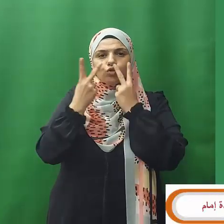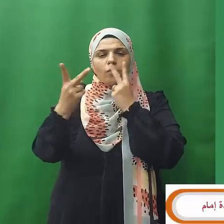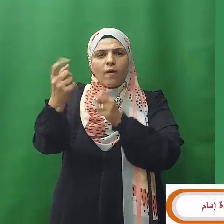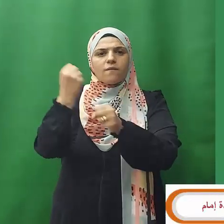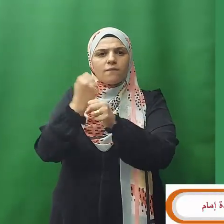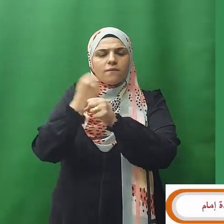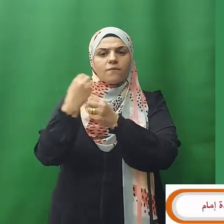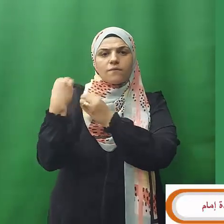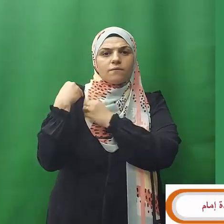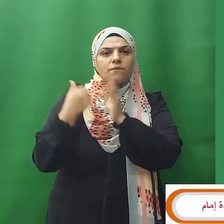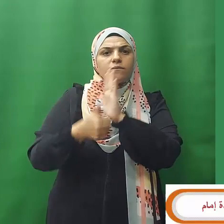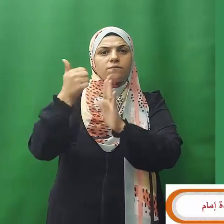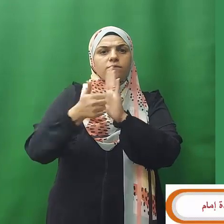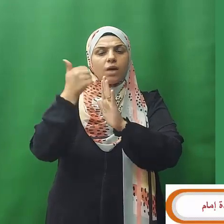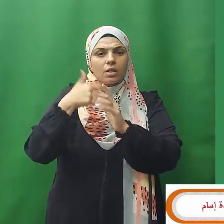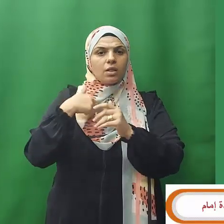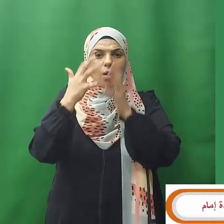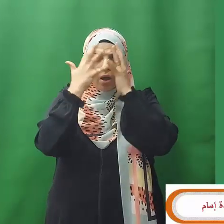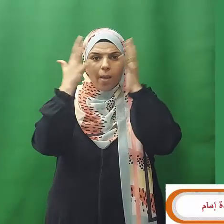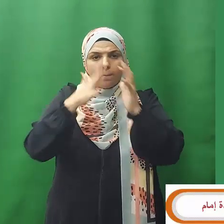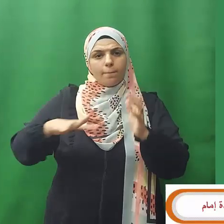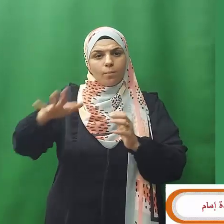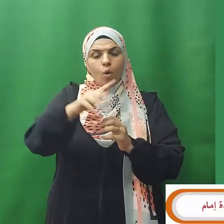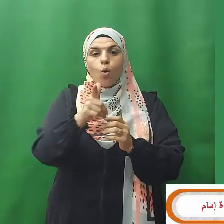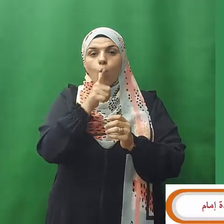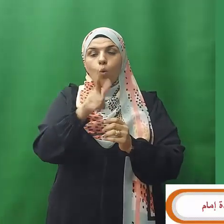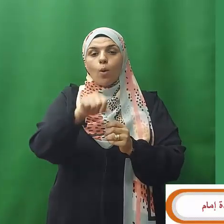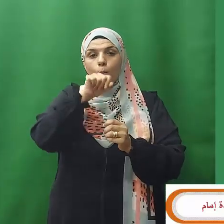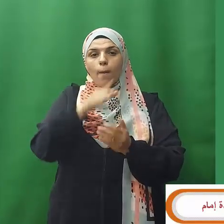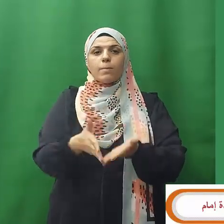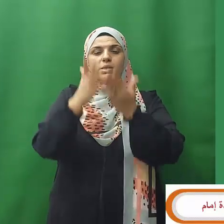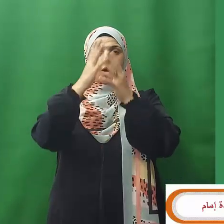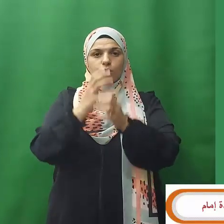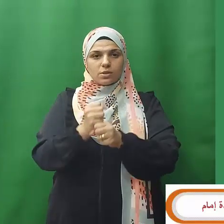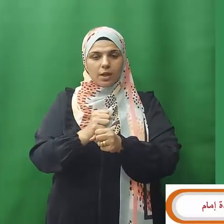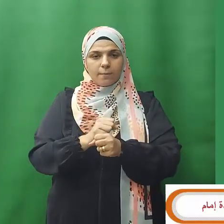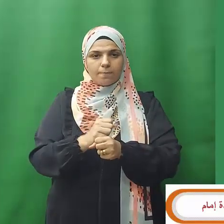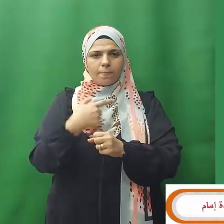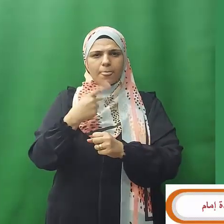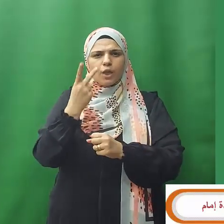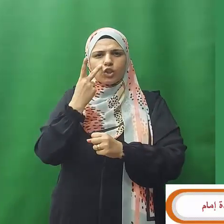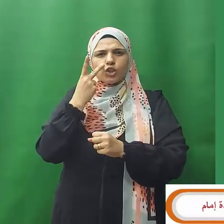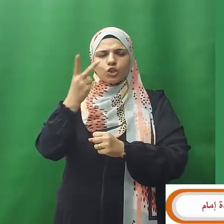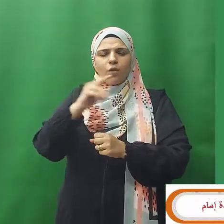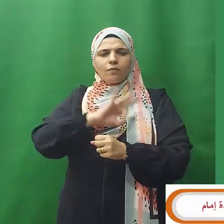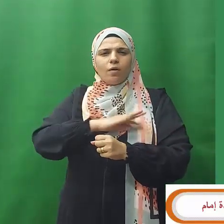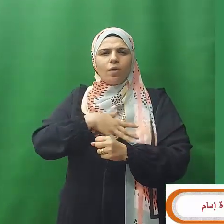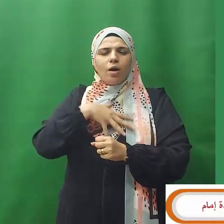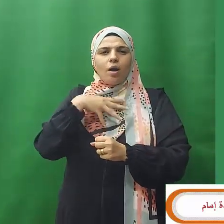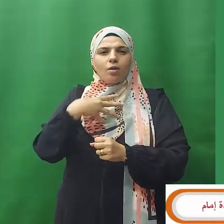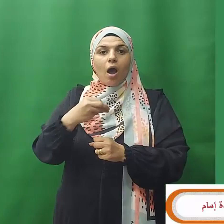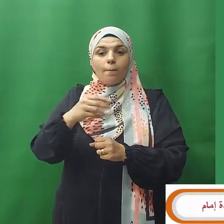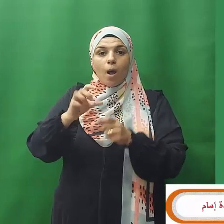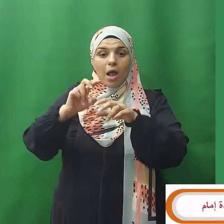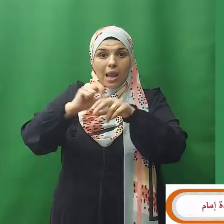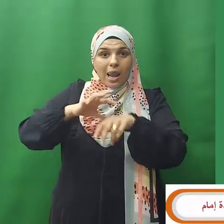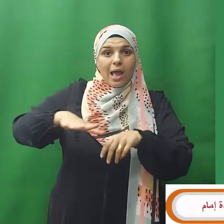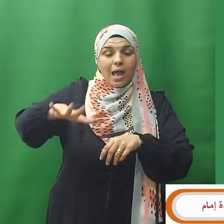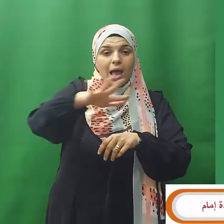قدرهم فيقول عليه الصلاه والسلام اراف امتي بامتي ابو بكر واشدهم في دين الله